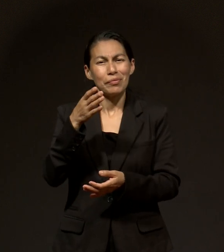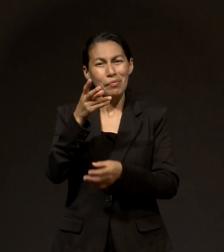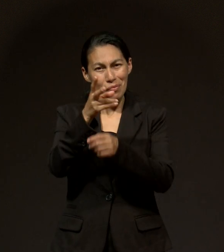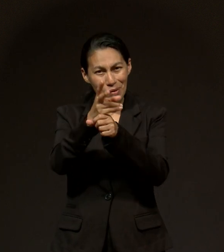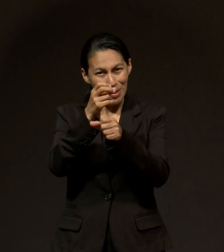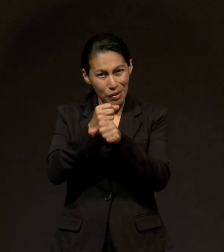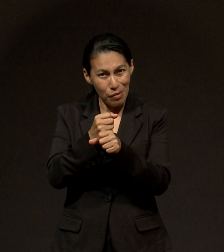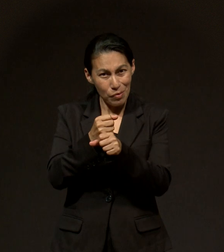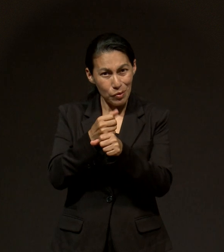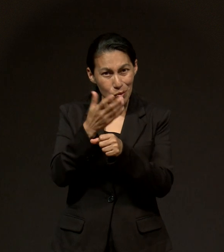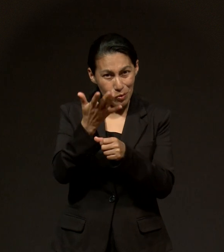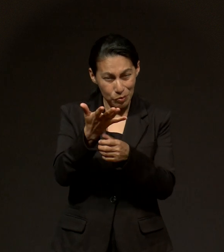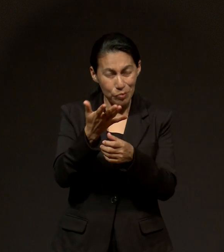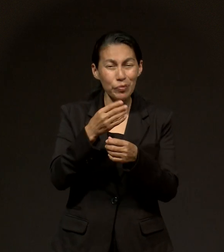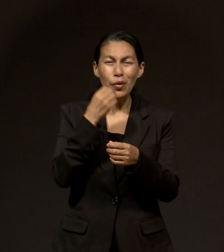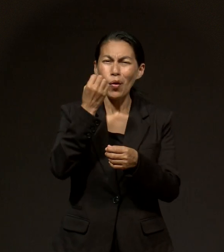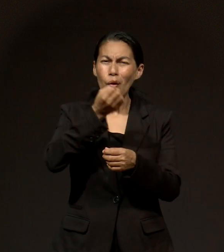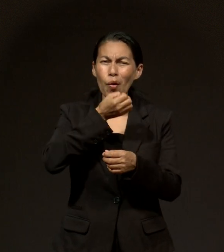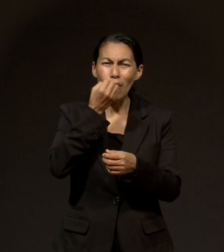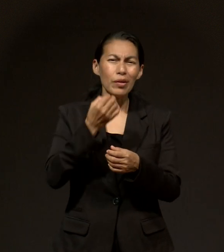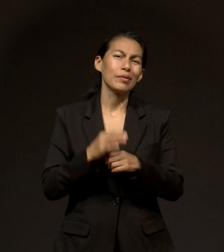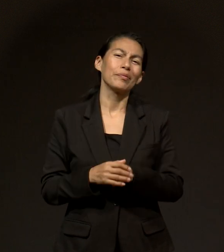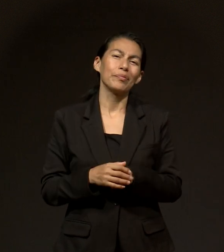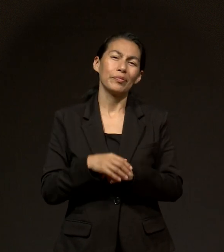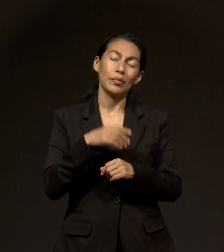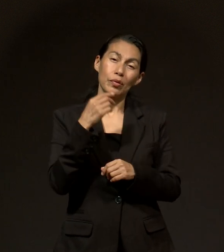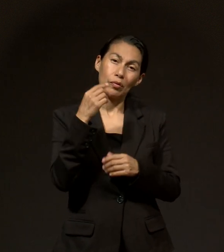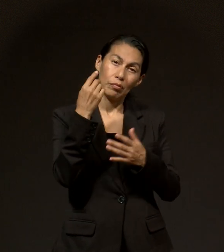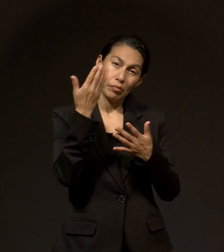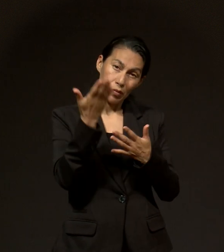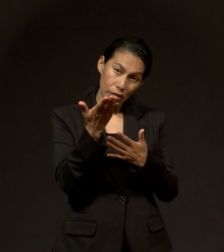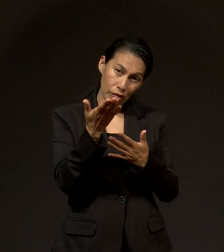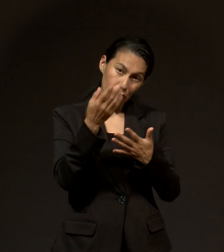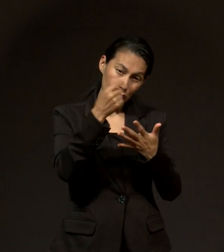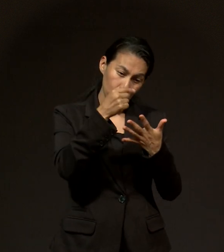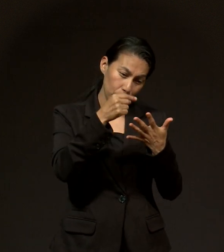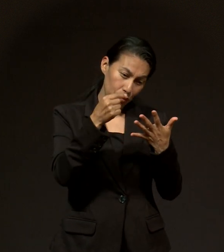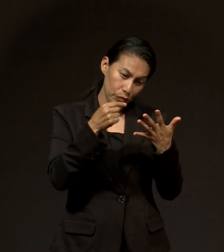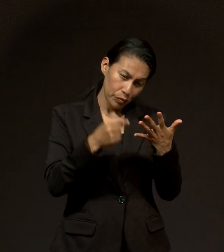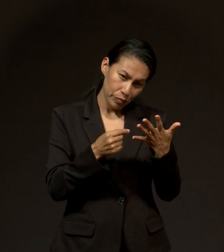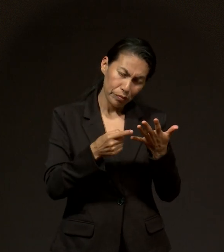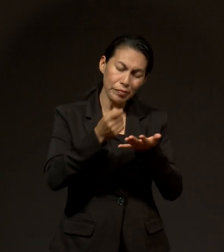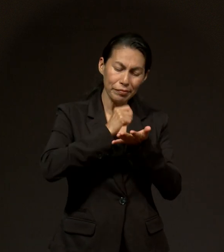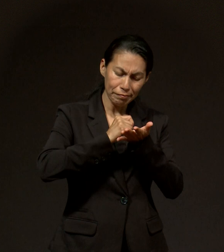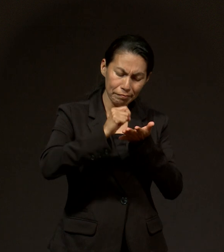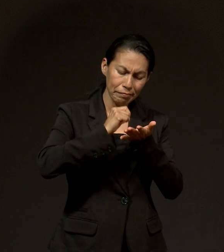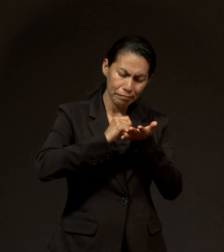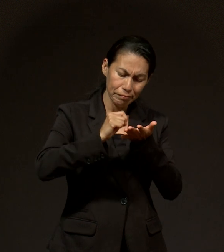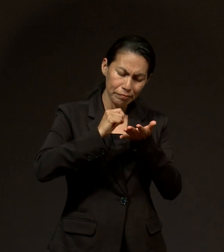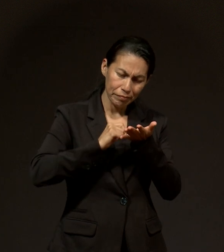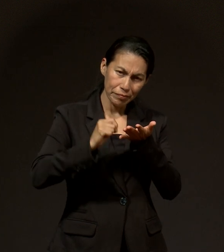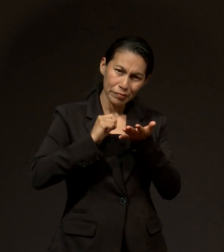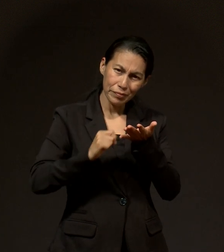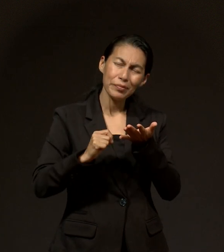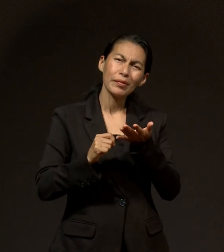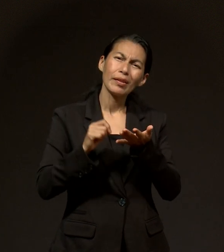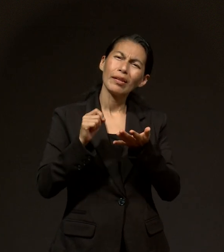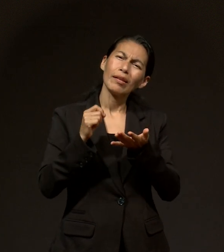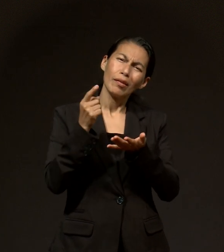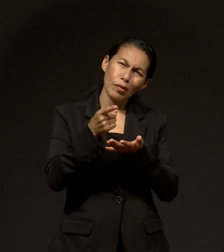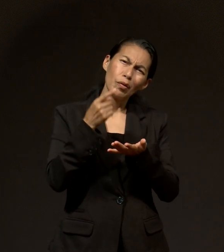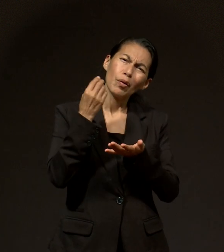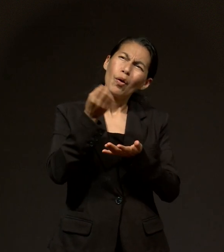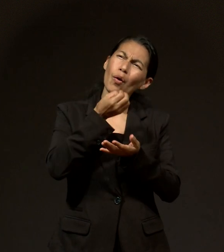invitamos a que te unas a nosotros en oración, que anotes las peticiones